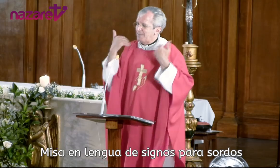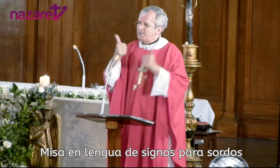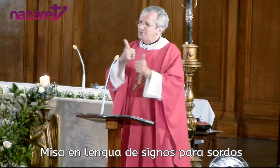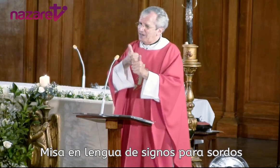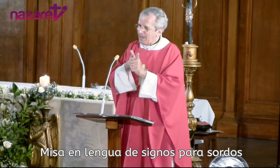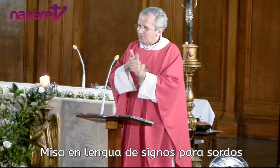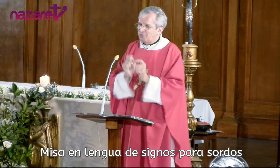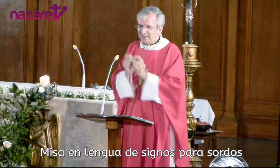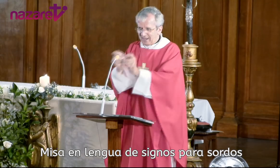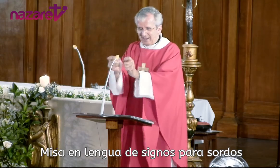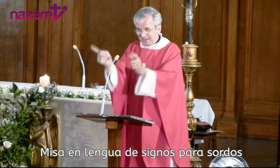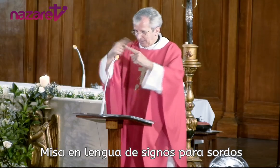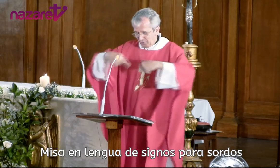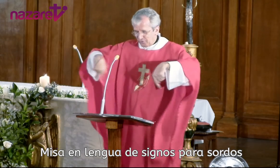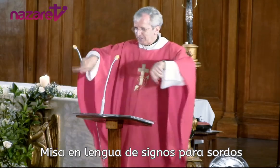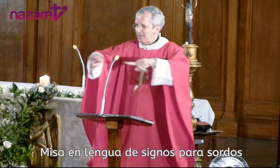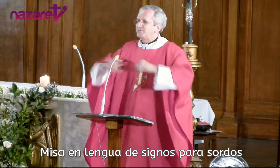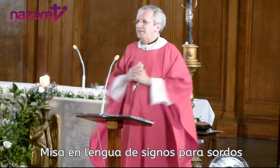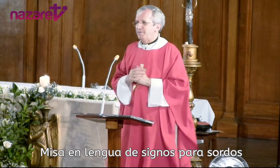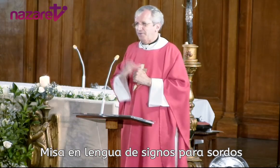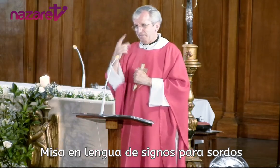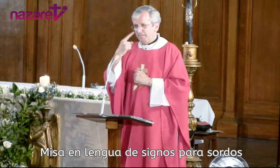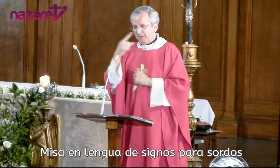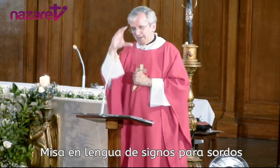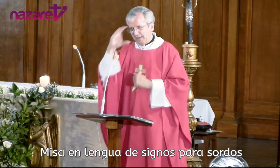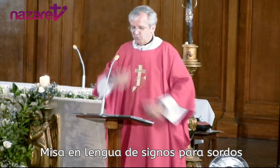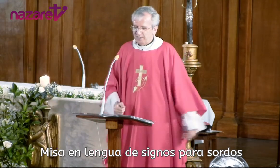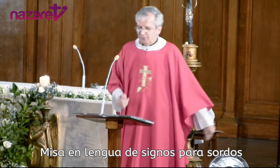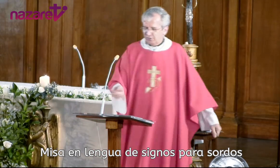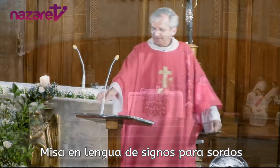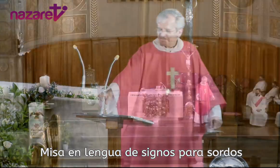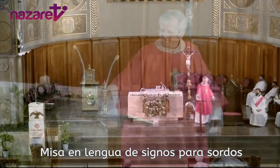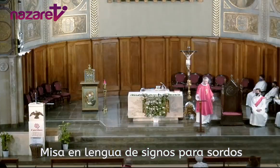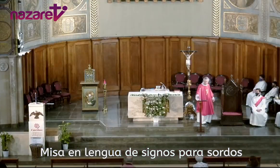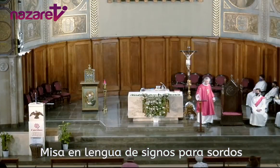misión apostólica que todos hemos recibido. Escuchemos.